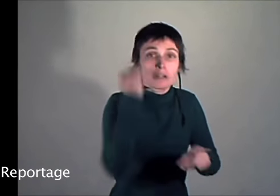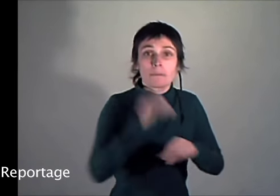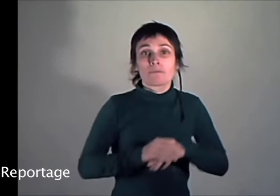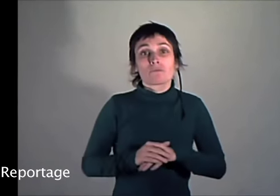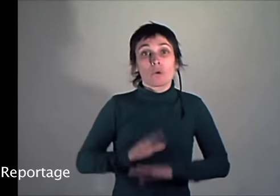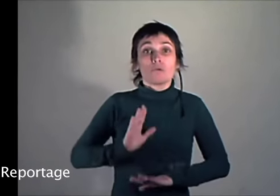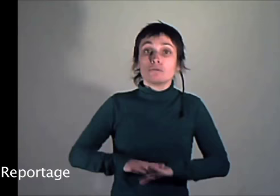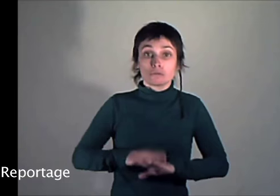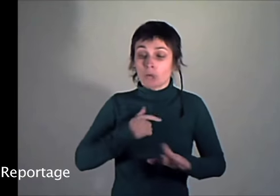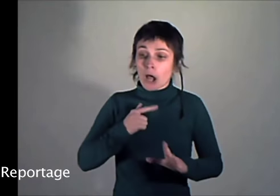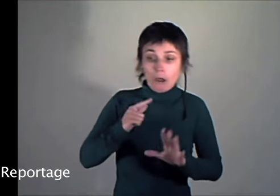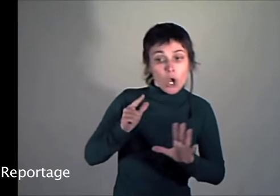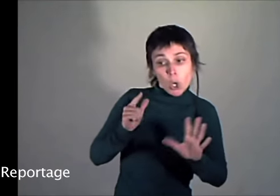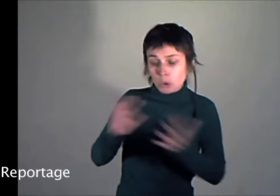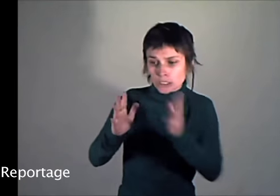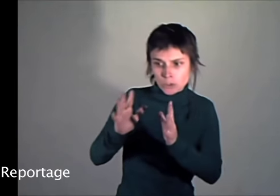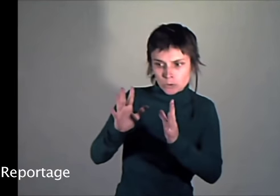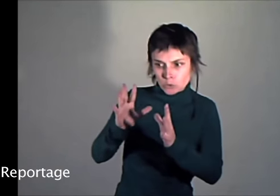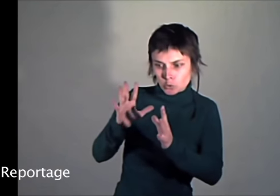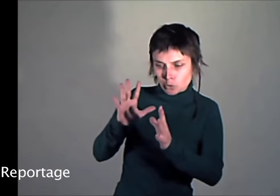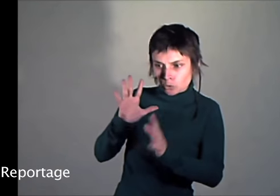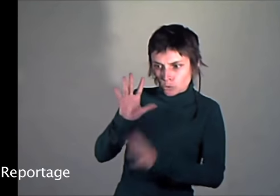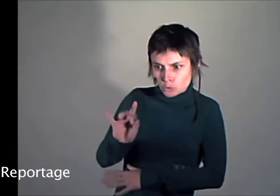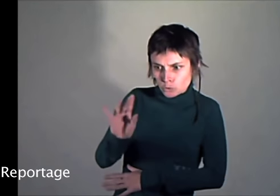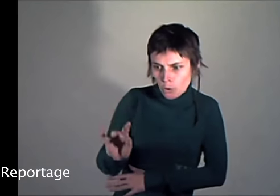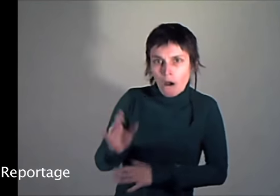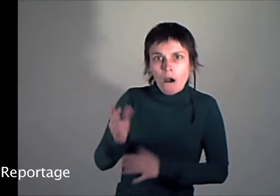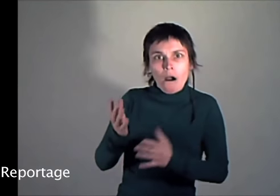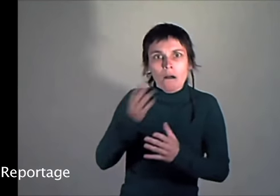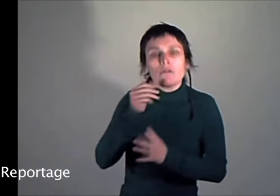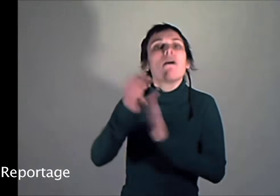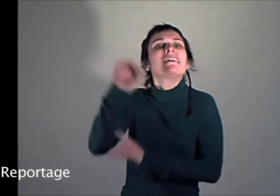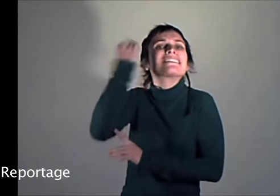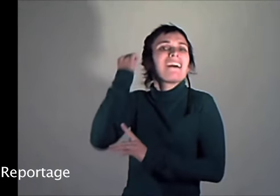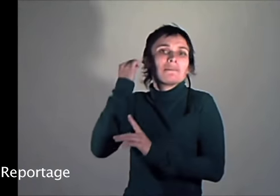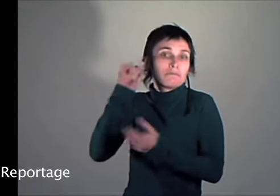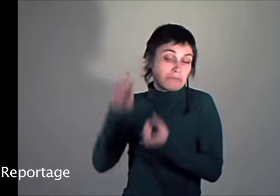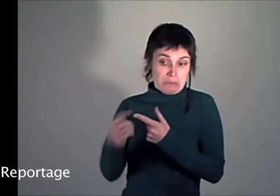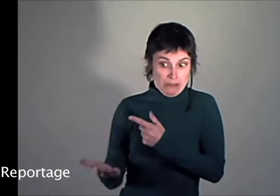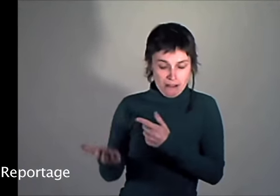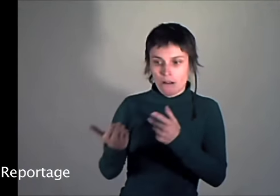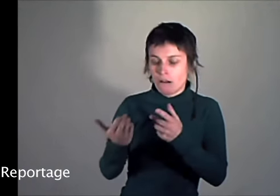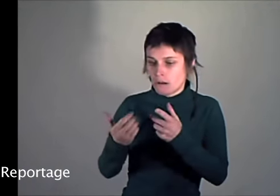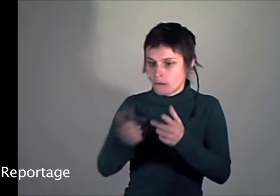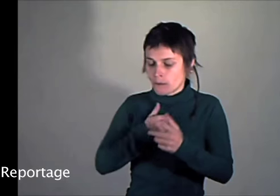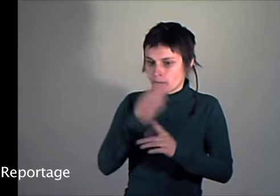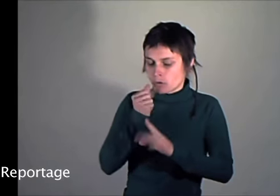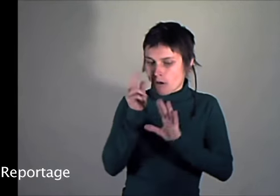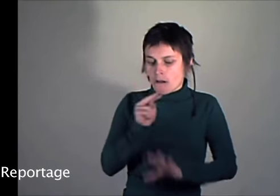avant la fin du contrat. C'était des stages. Après, je suis rentrée, j'ai eu